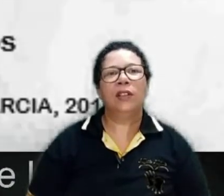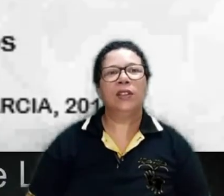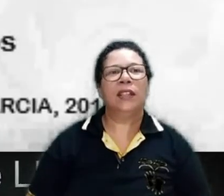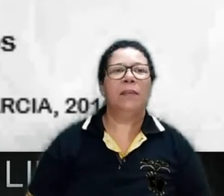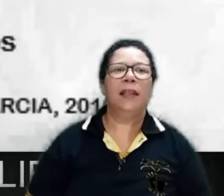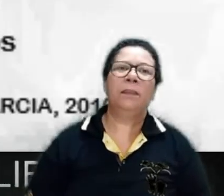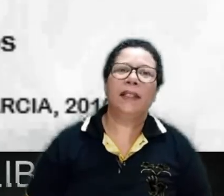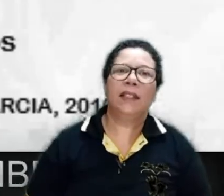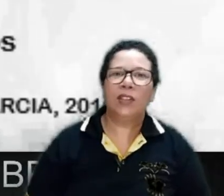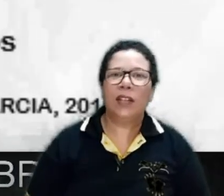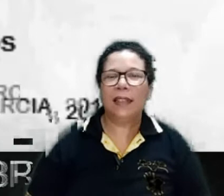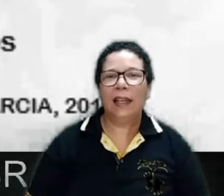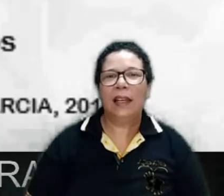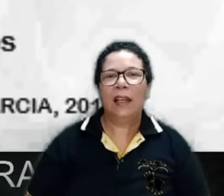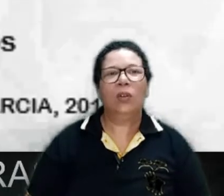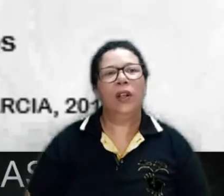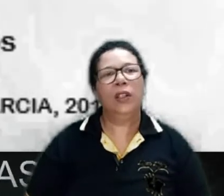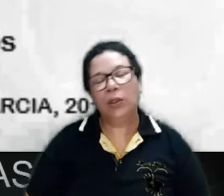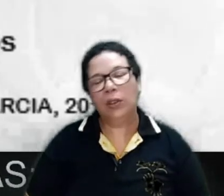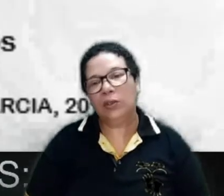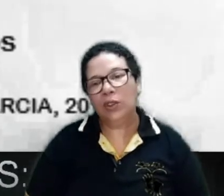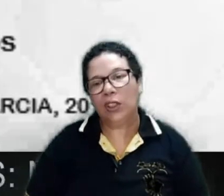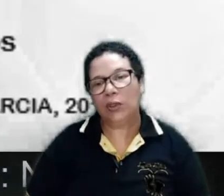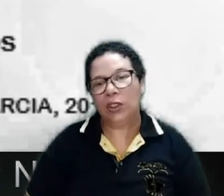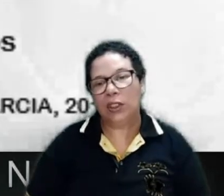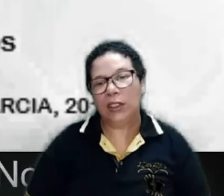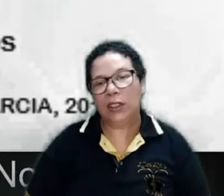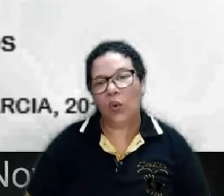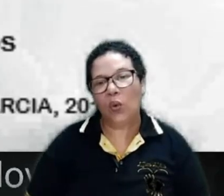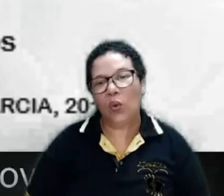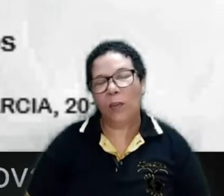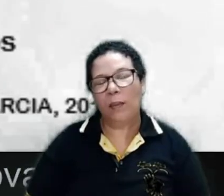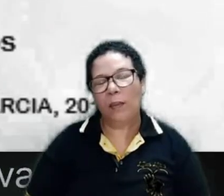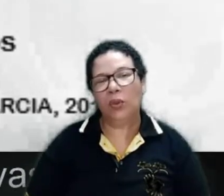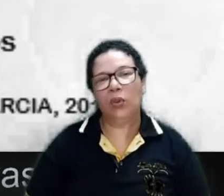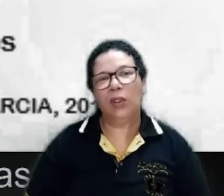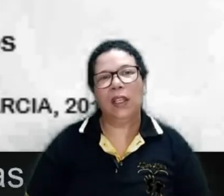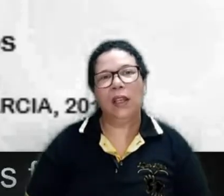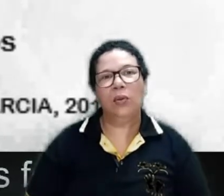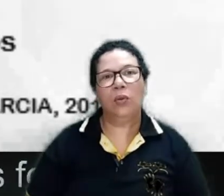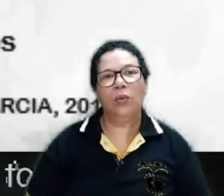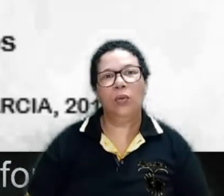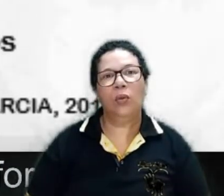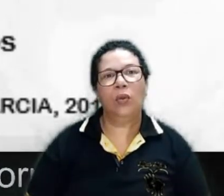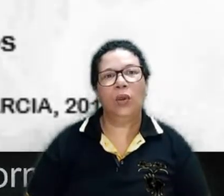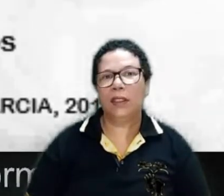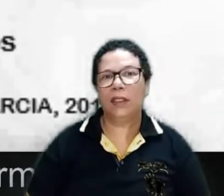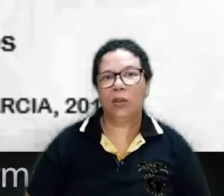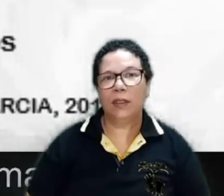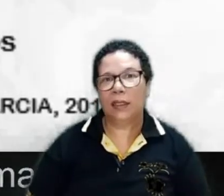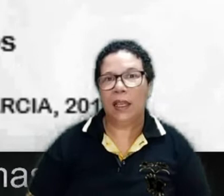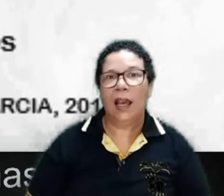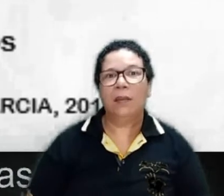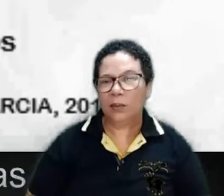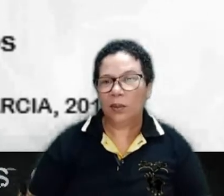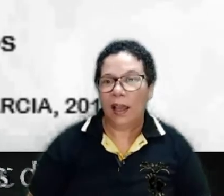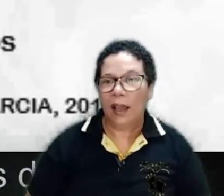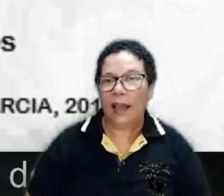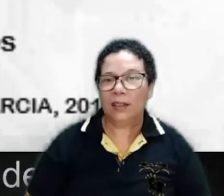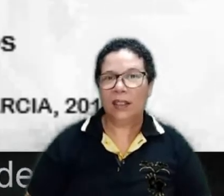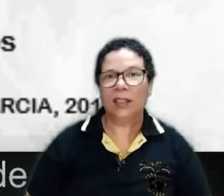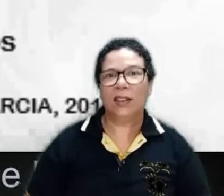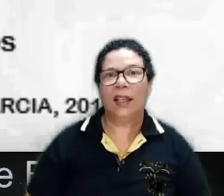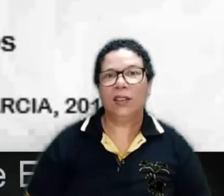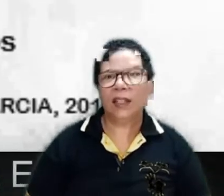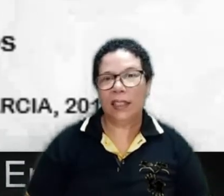não está bem planejada, corre-se o risco de se ocupar muito tempo com outras coisas, até mesmo